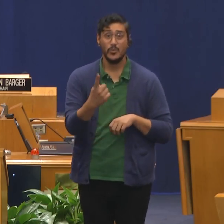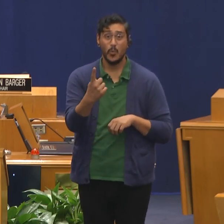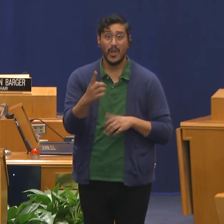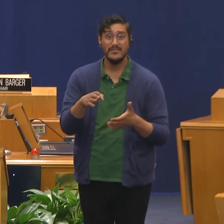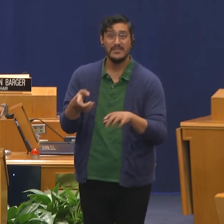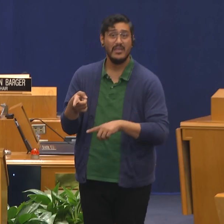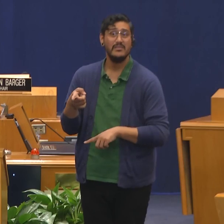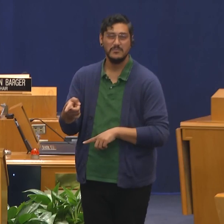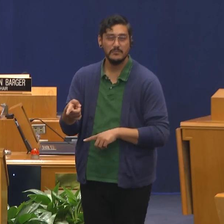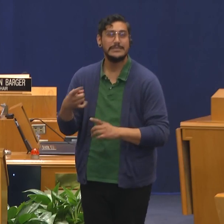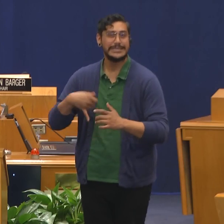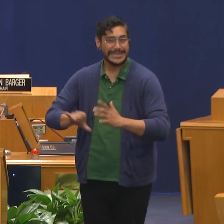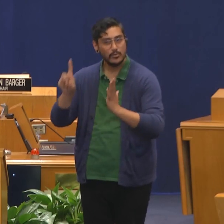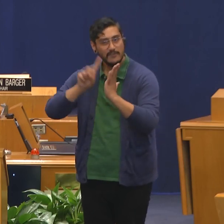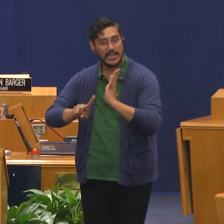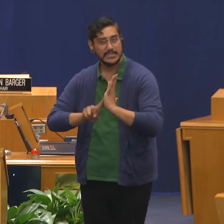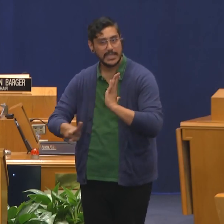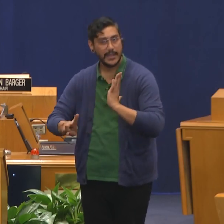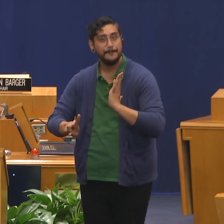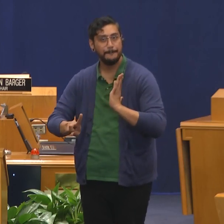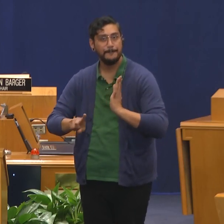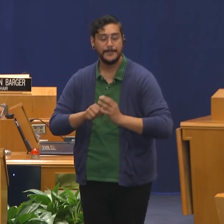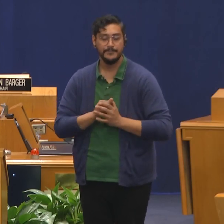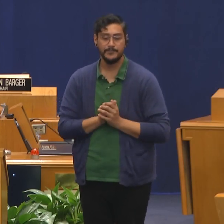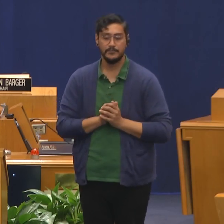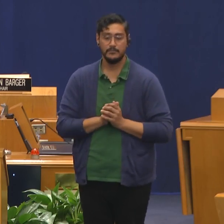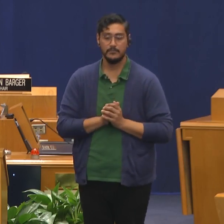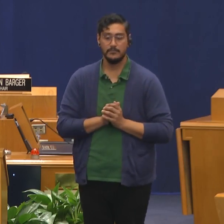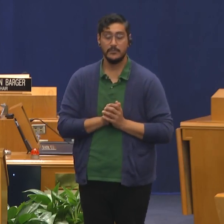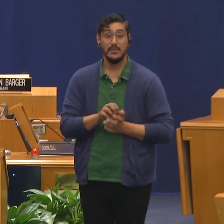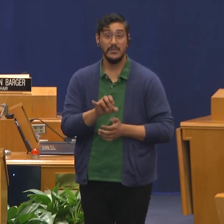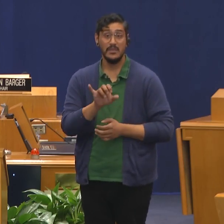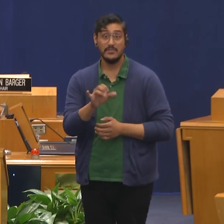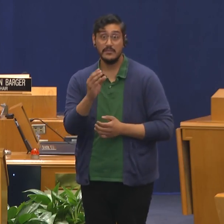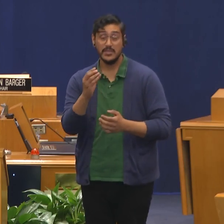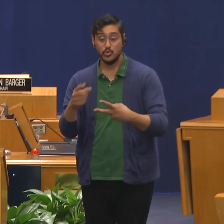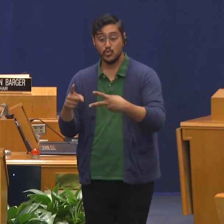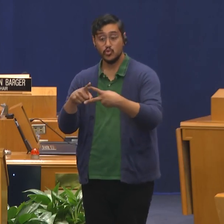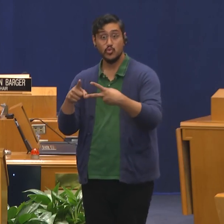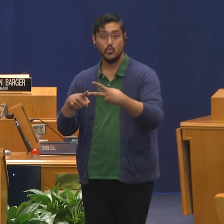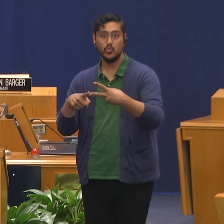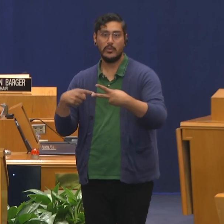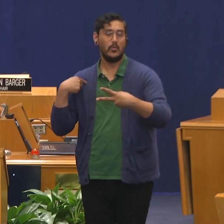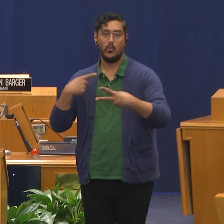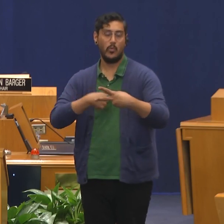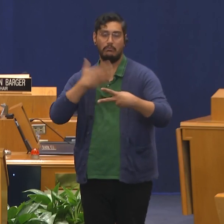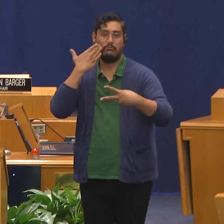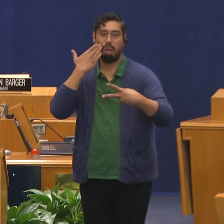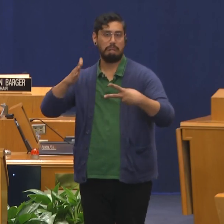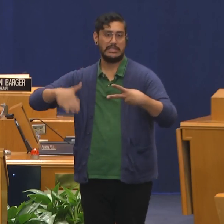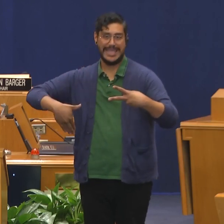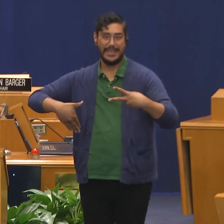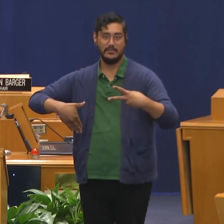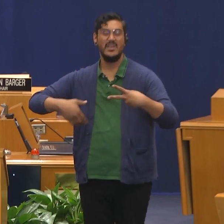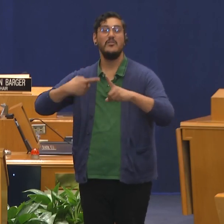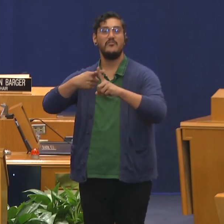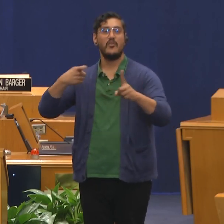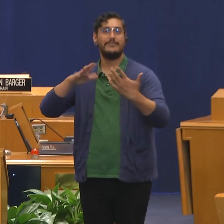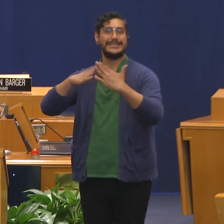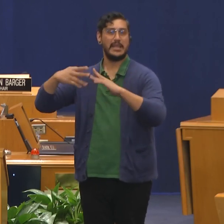está bajo investigación. No tenemos esta información para 2 casos, ya que están siendo reportados por la ciudad de